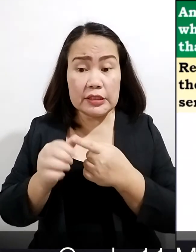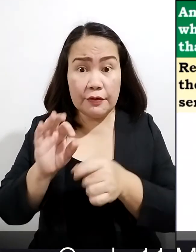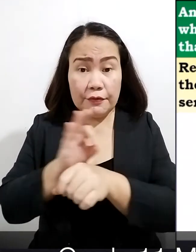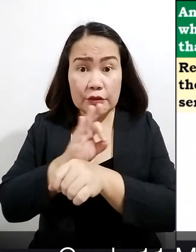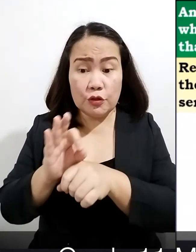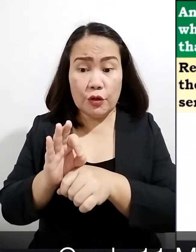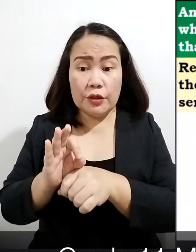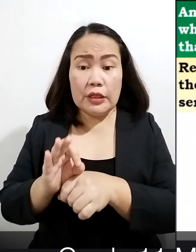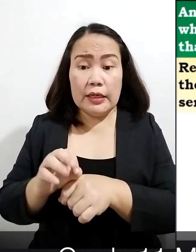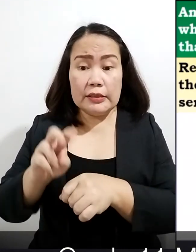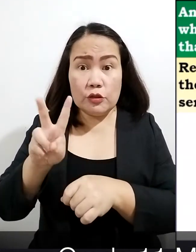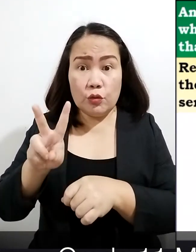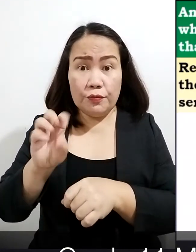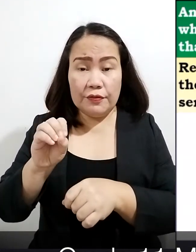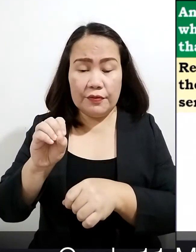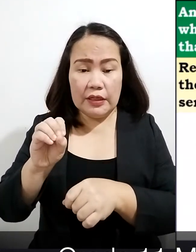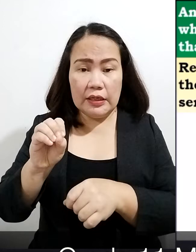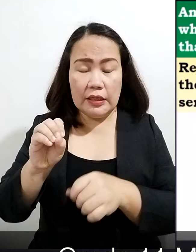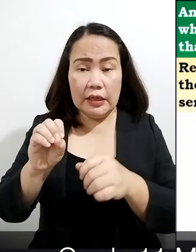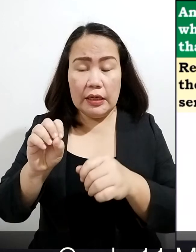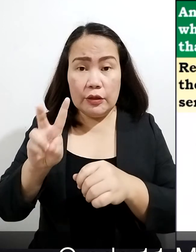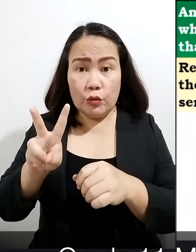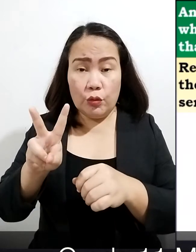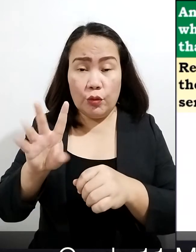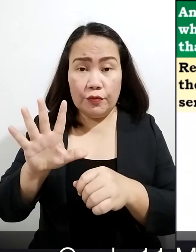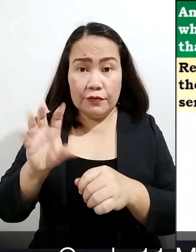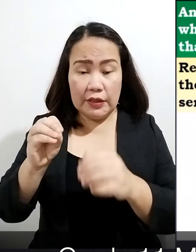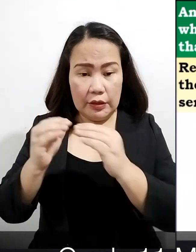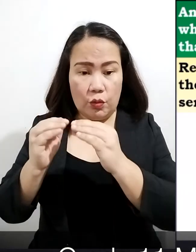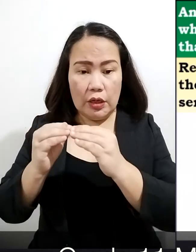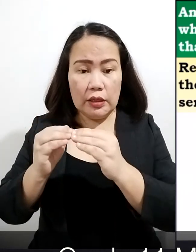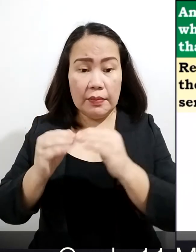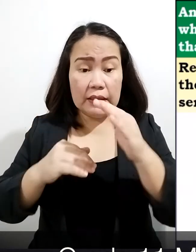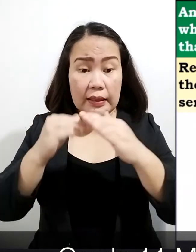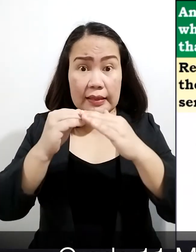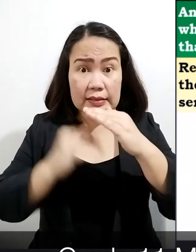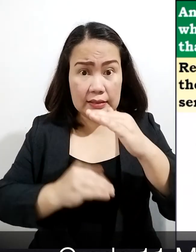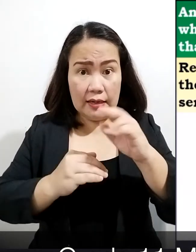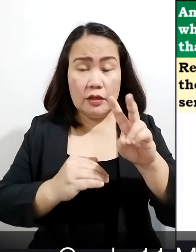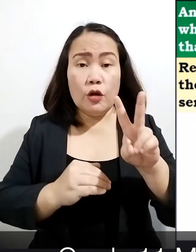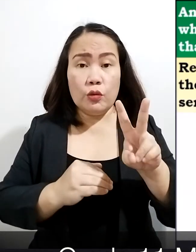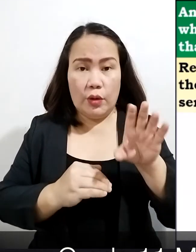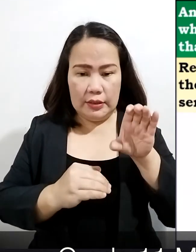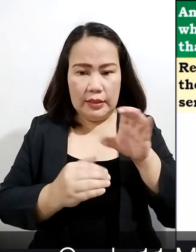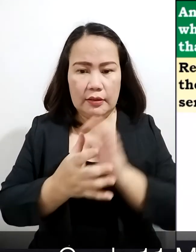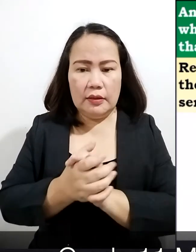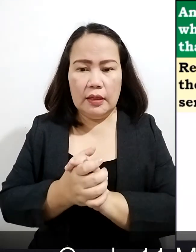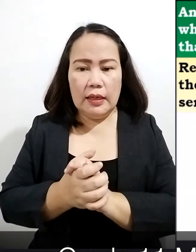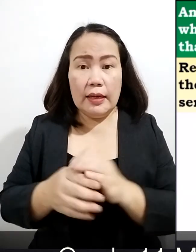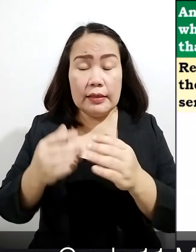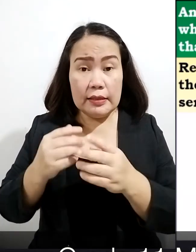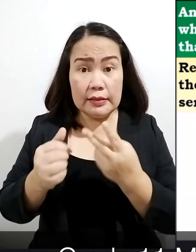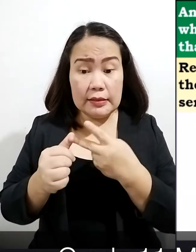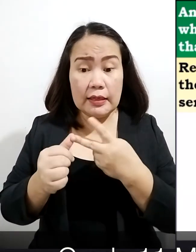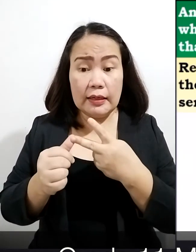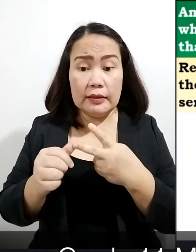greater than 0 but less than or equal to 200. Pangalawa, ang cost ay 250 plus